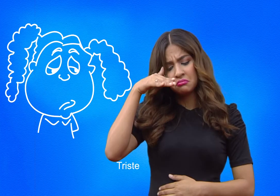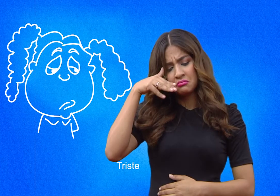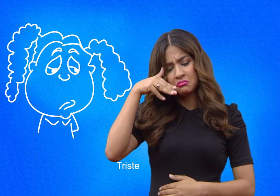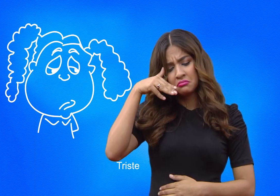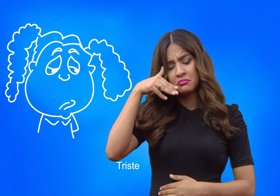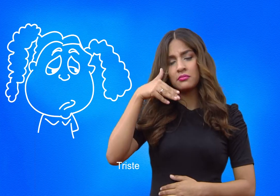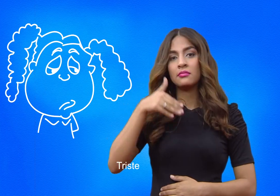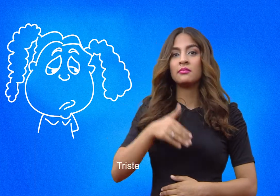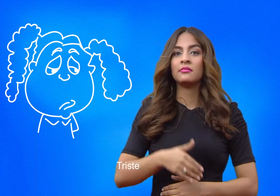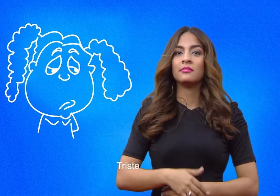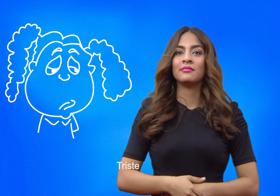Triste.